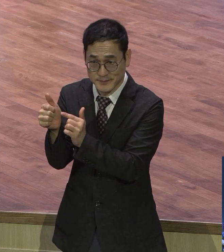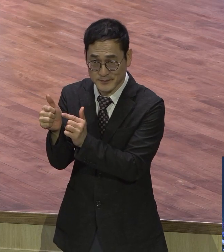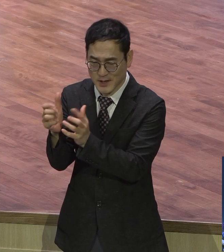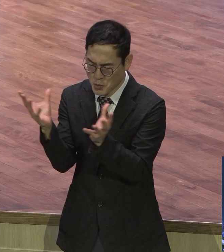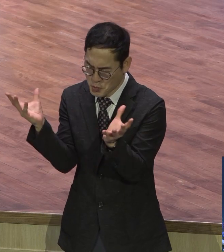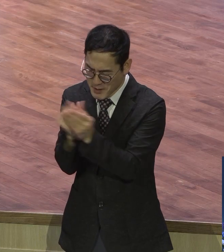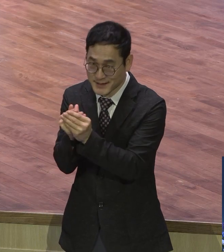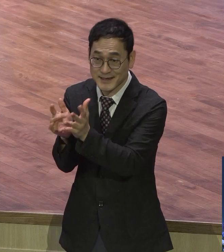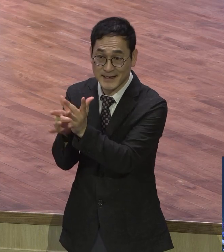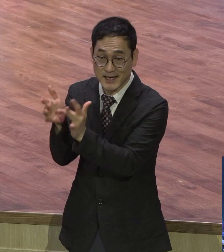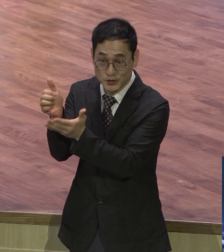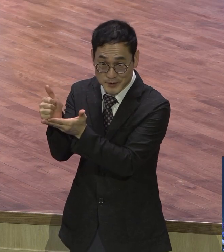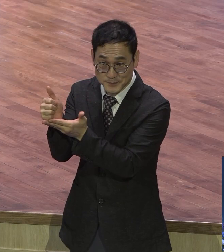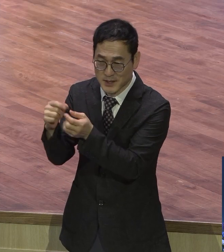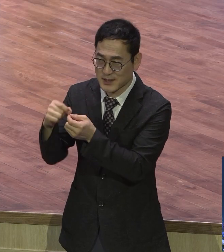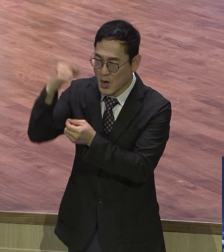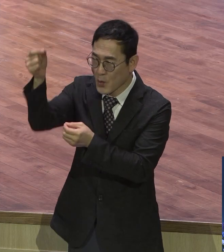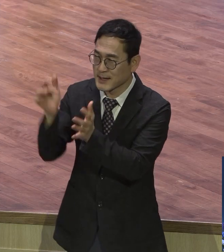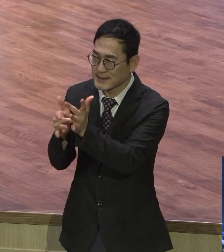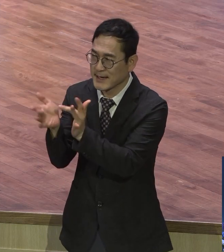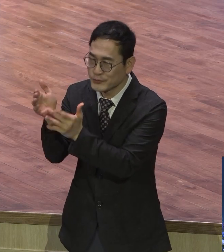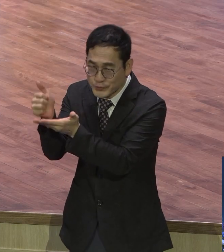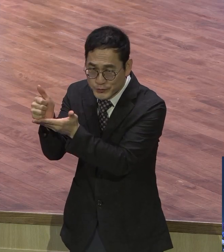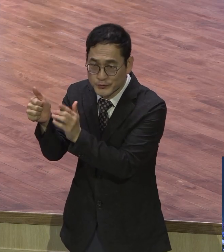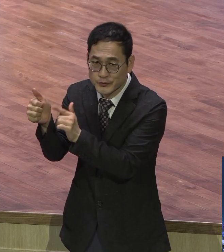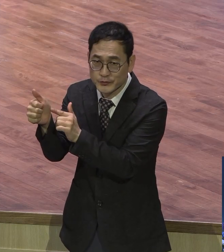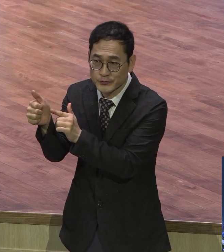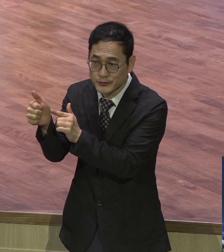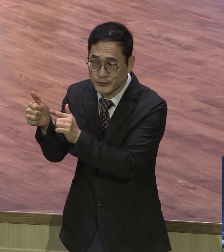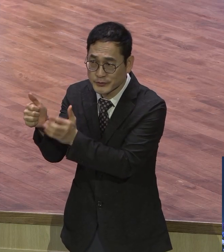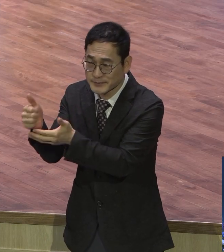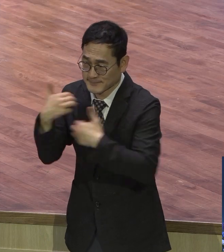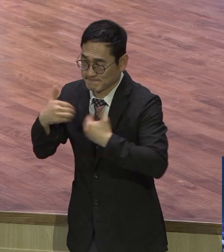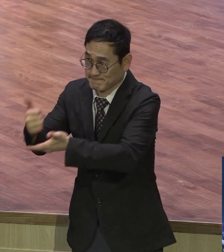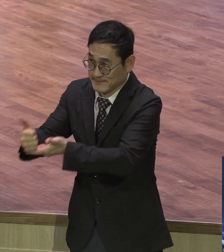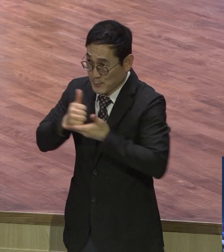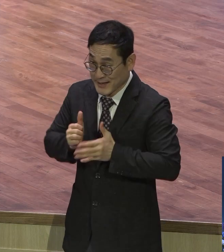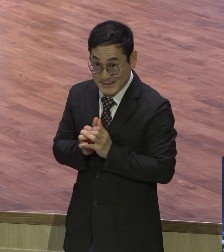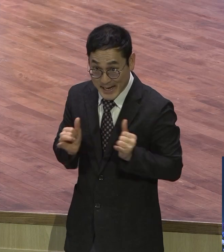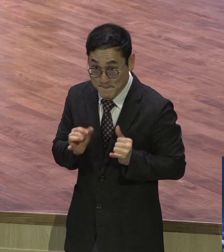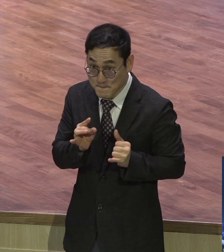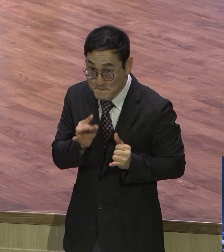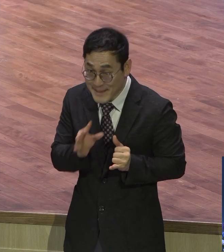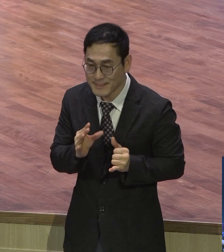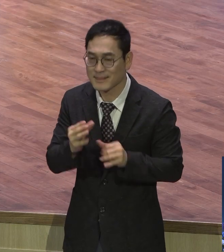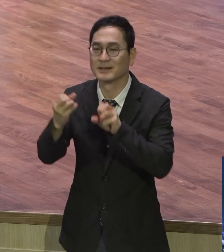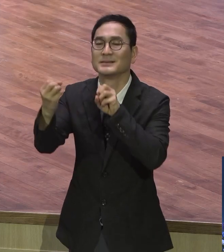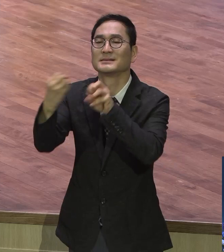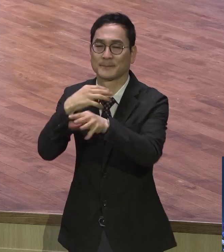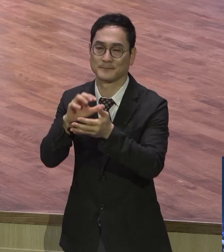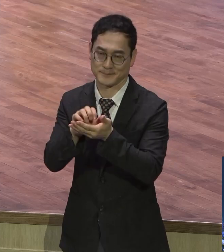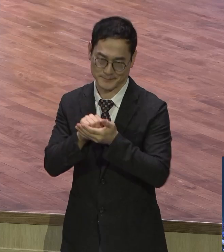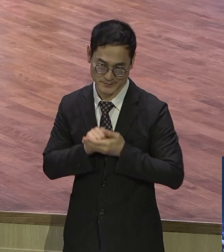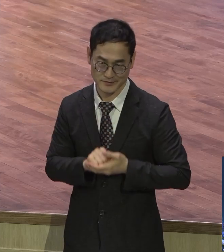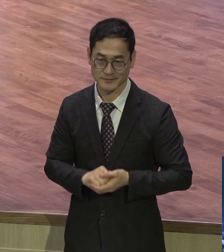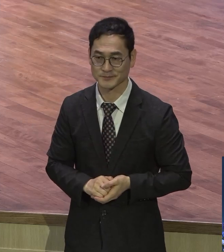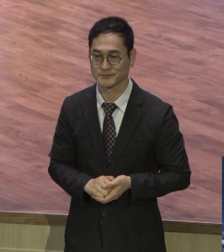이런 영원한 예수를 가진 사람만 응답받아요. 시안하지? 교회 다녀도 그래요.